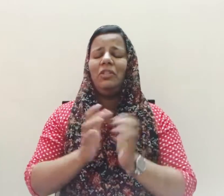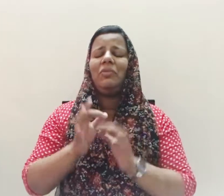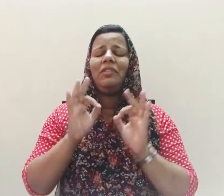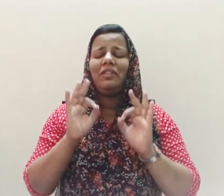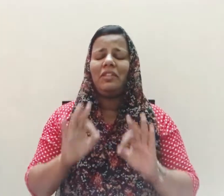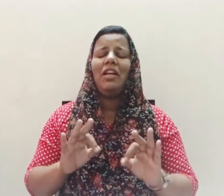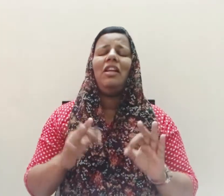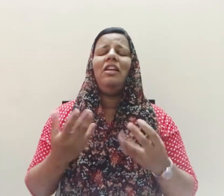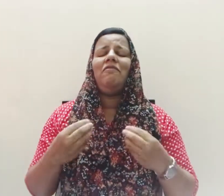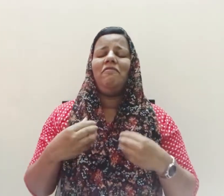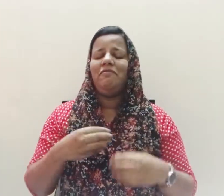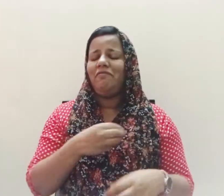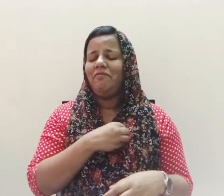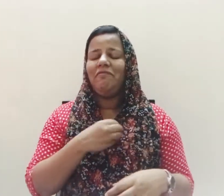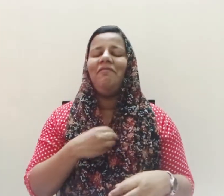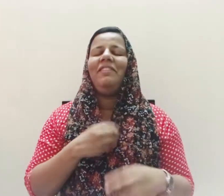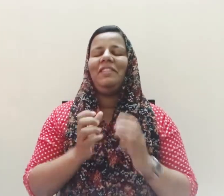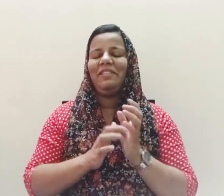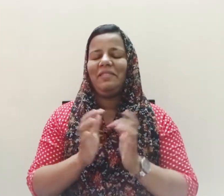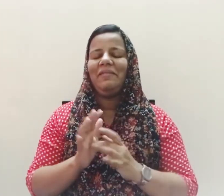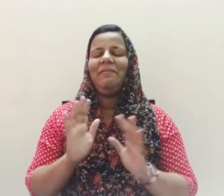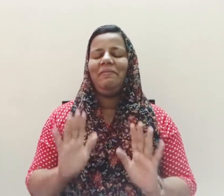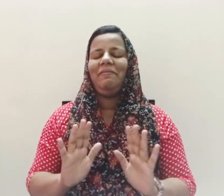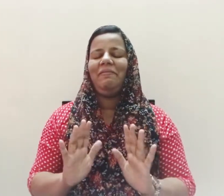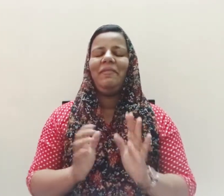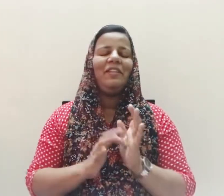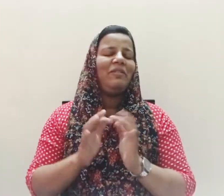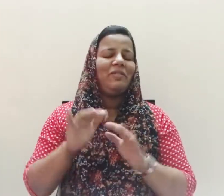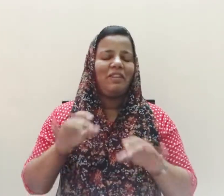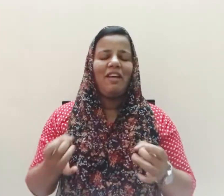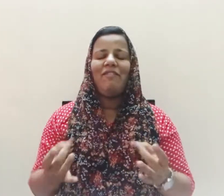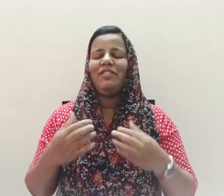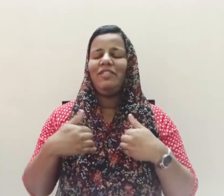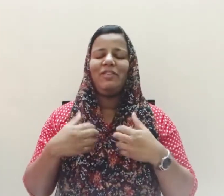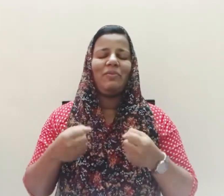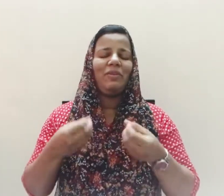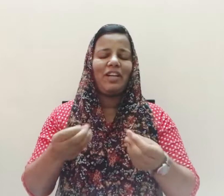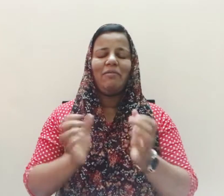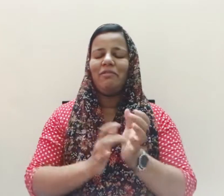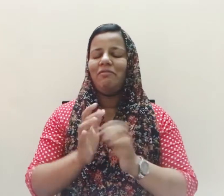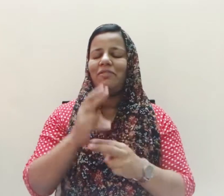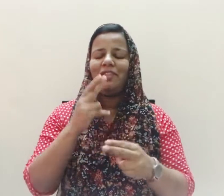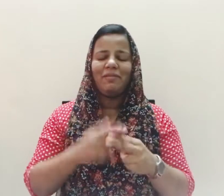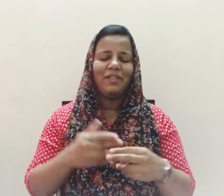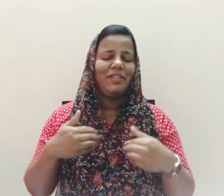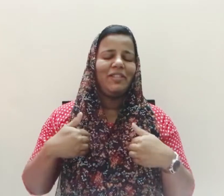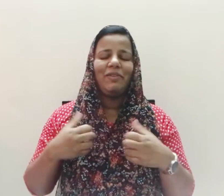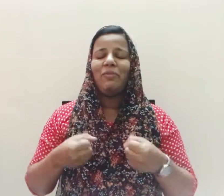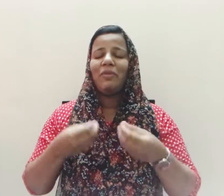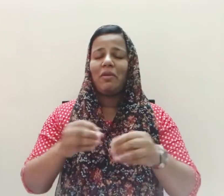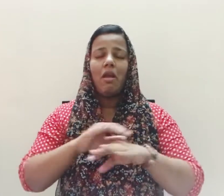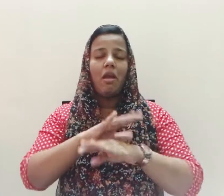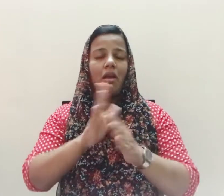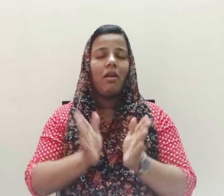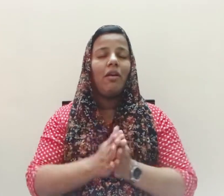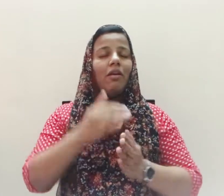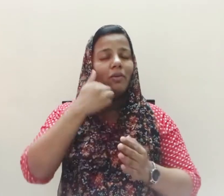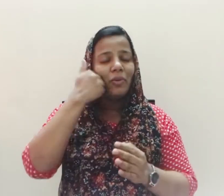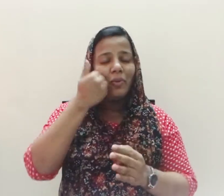നാമത്തിൽ സകല രോഗങ്ങൾക്കും സൗഖ്യമുണ്ട്. ഇന്ന് പ്രഭാതത്തിൽ യേശു ക്രിസ്തുവിൻ്റെ നാമത്തിൽ എല്ലാ രോഗത്തിൽ നിന്നും അങ്ങയുടെ കുഞ്ഞുങ്ങളെ